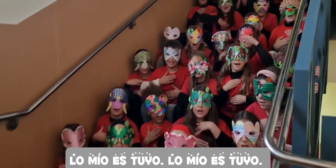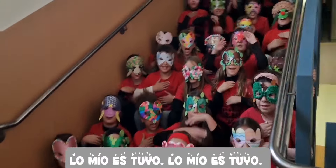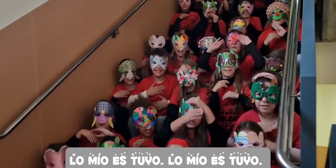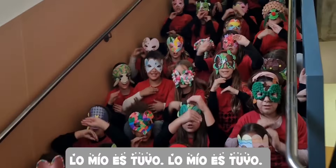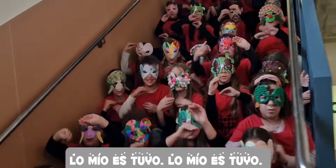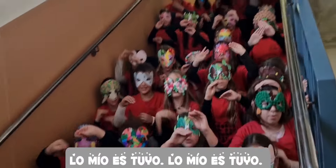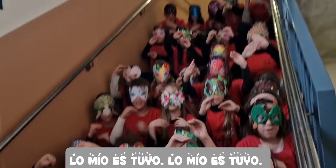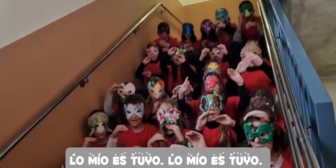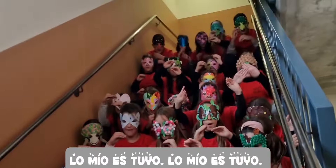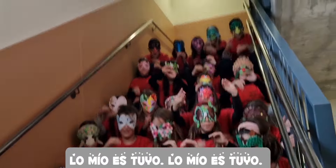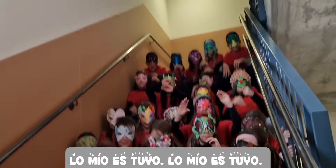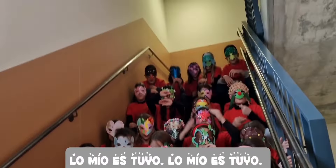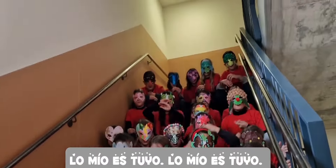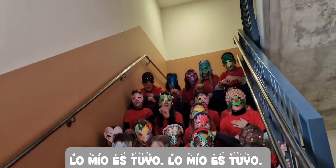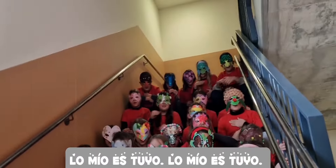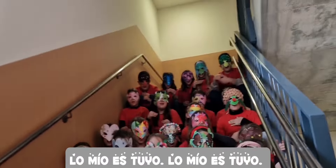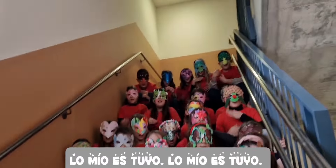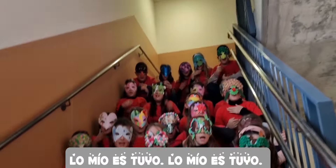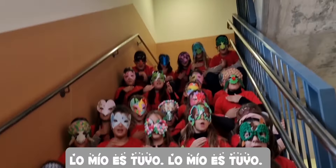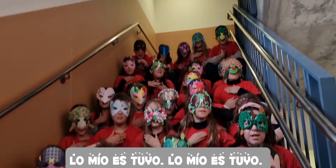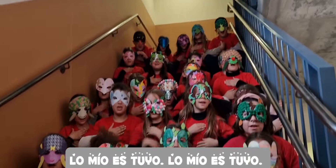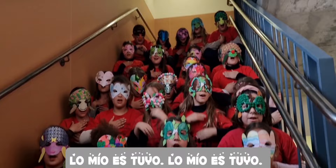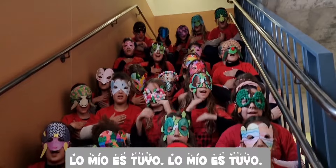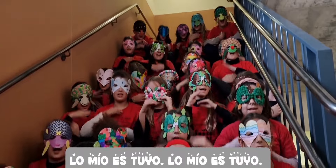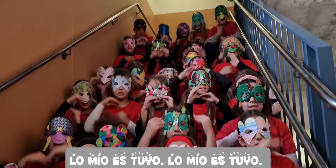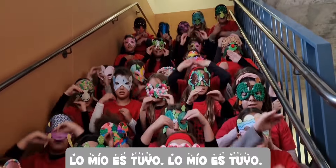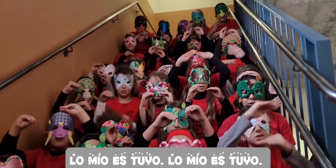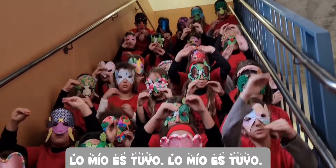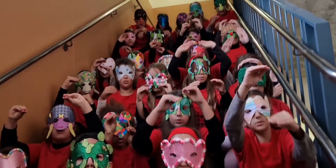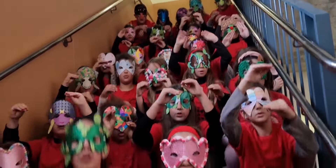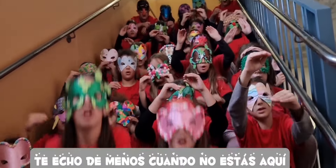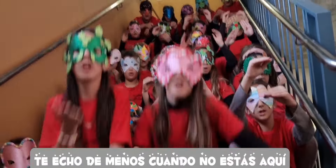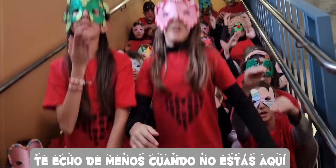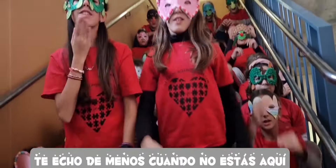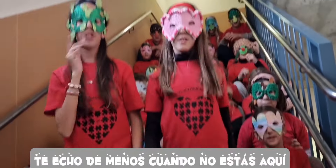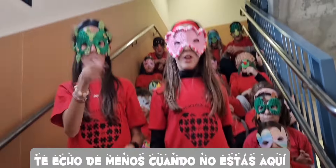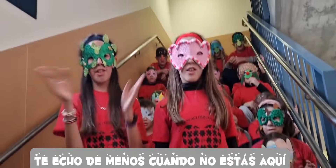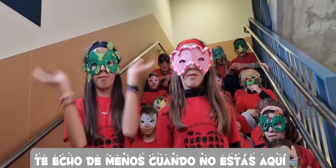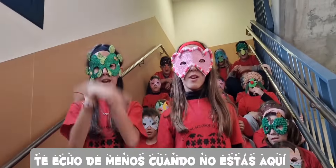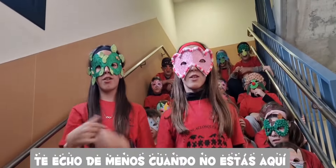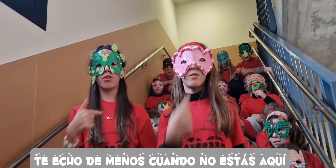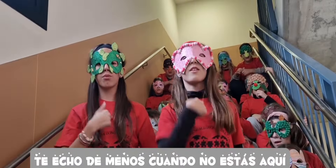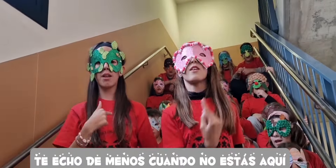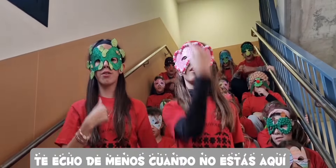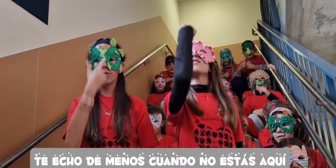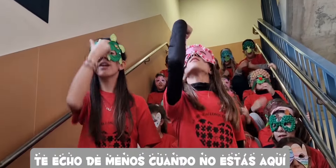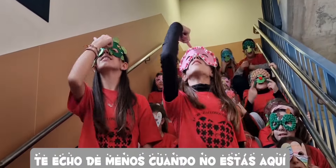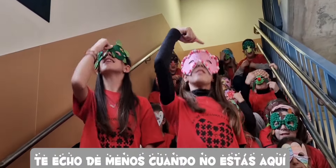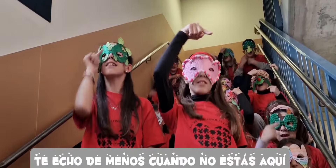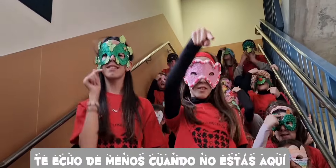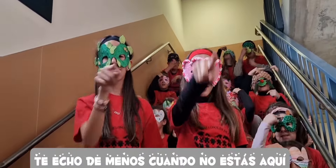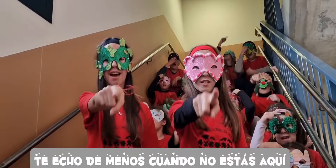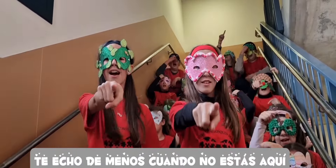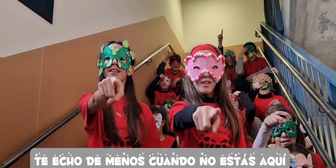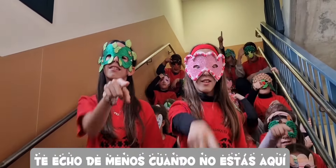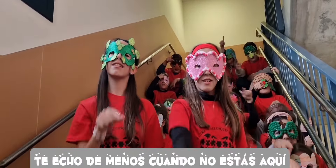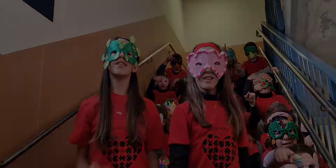es tuyo, lo mío es tuyo. Eso de menos cuando no estás aquí.